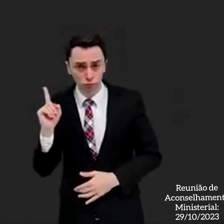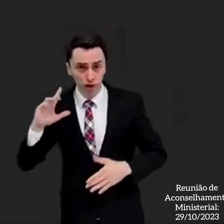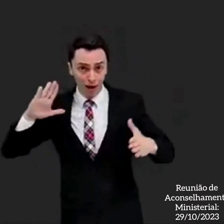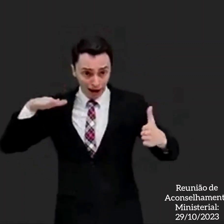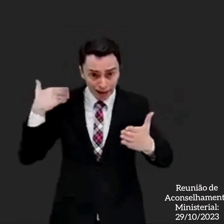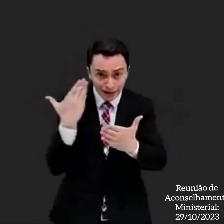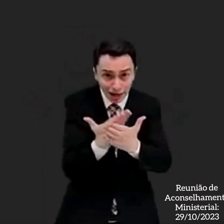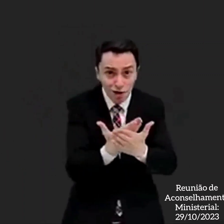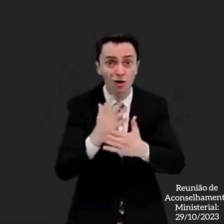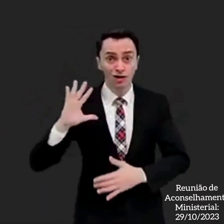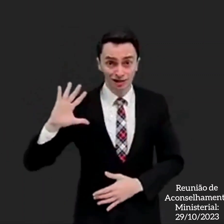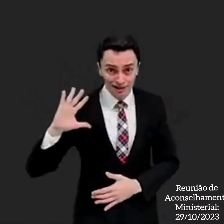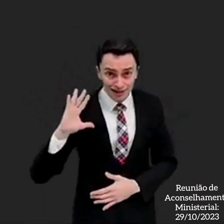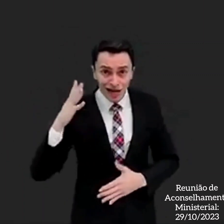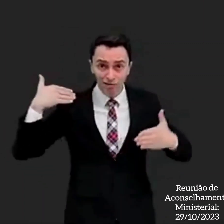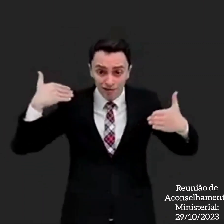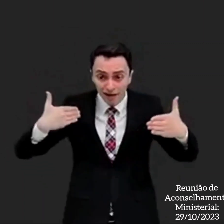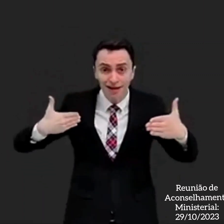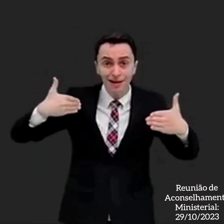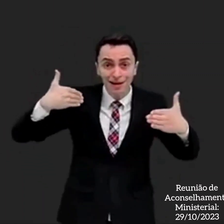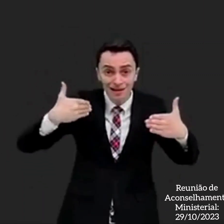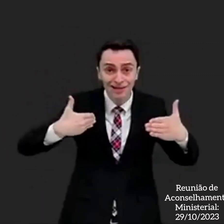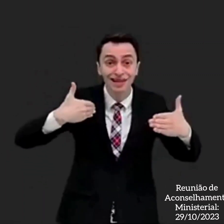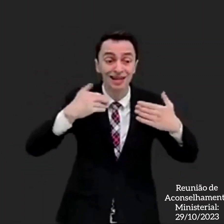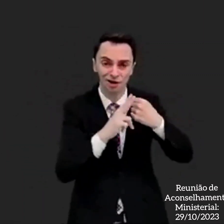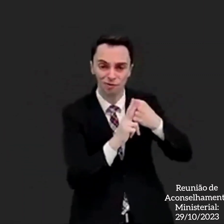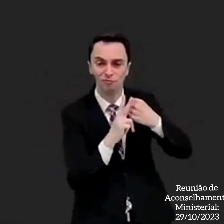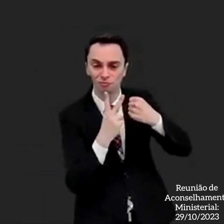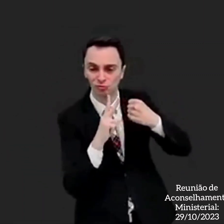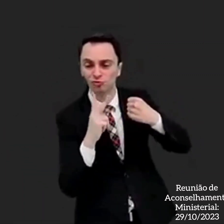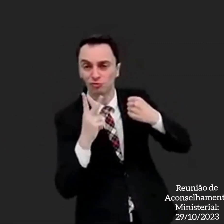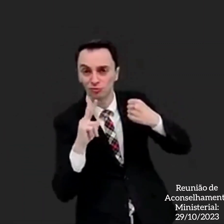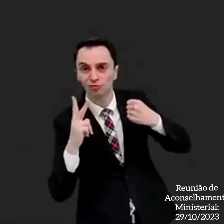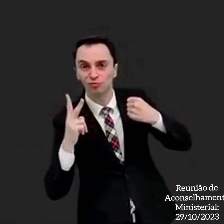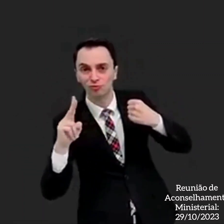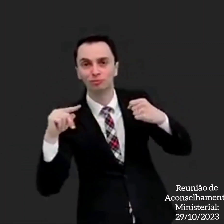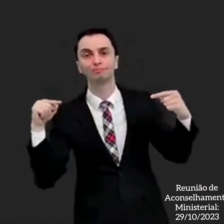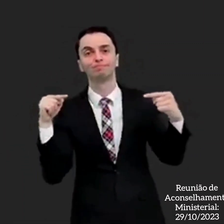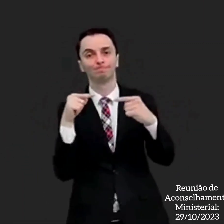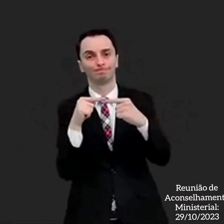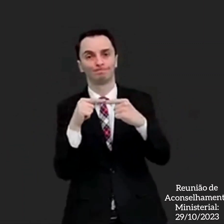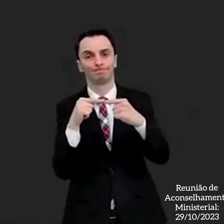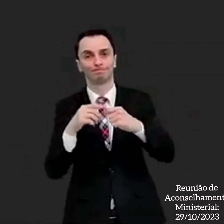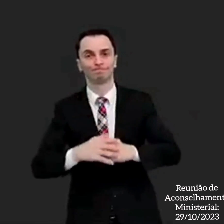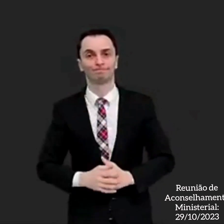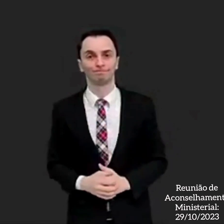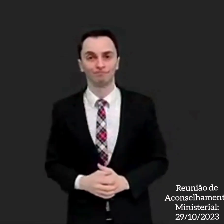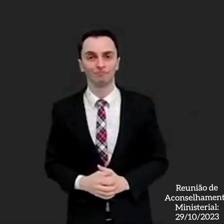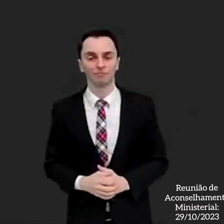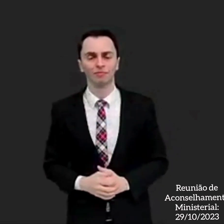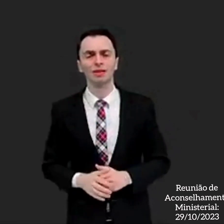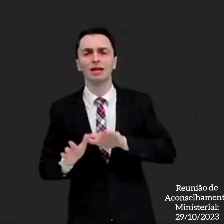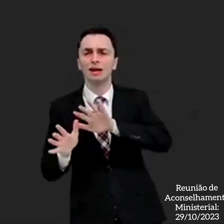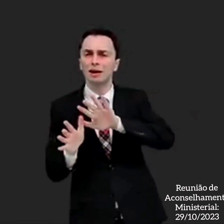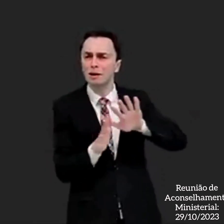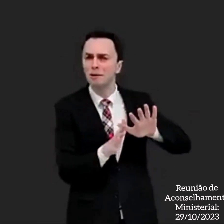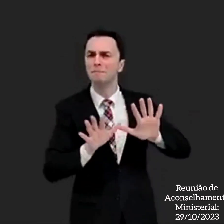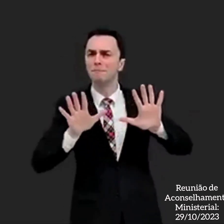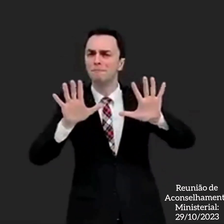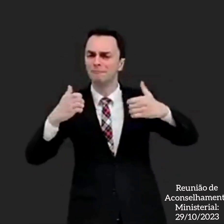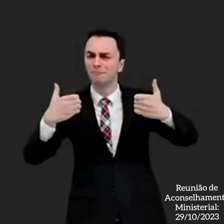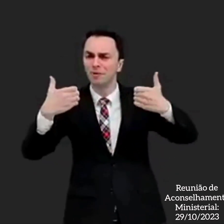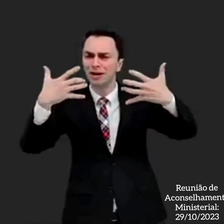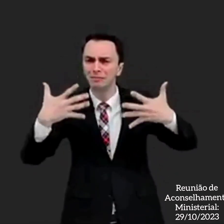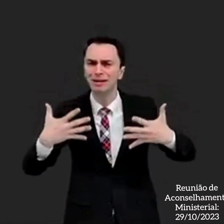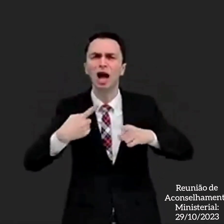que prossegue acontecendo. A fim de esclarecer a origem e o respectivo